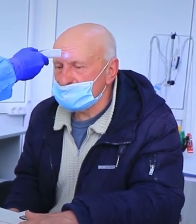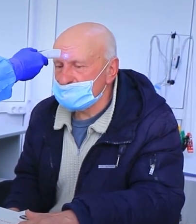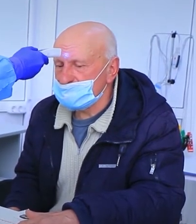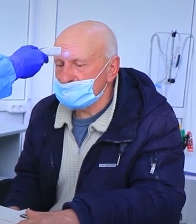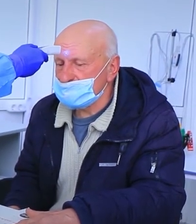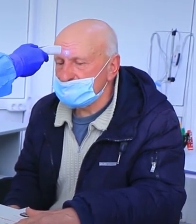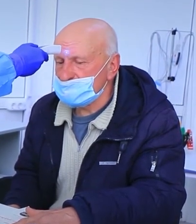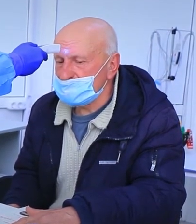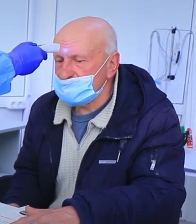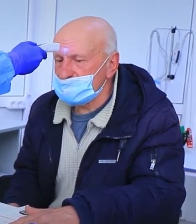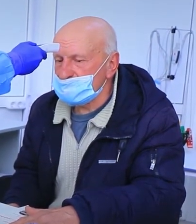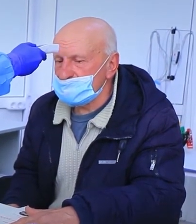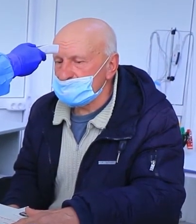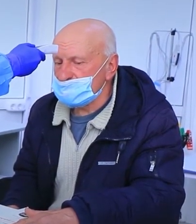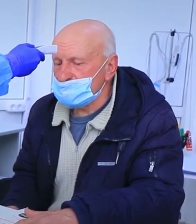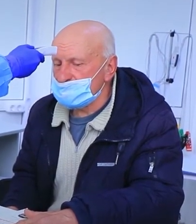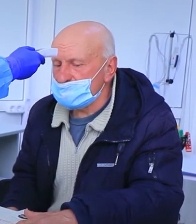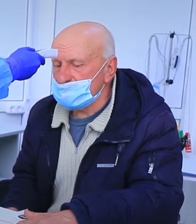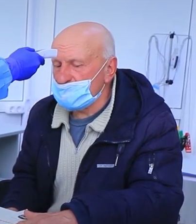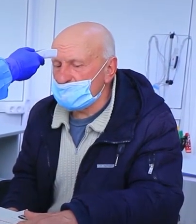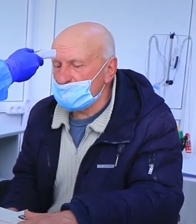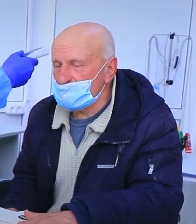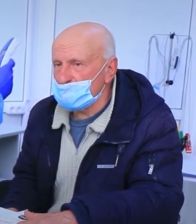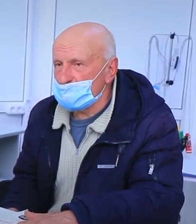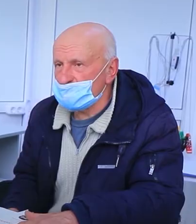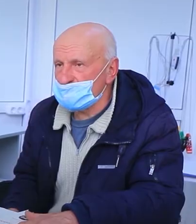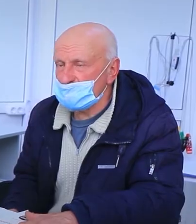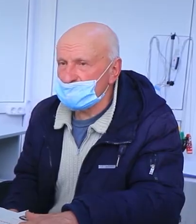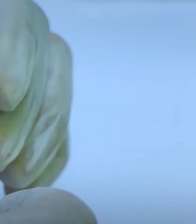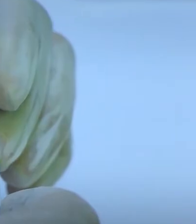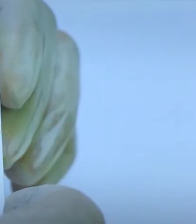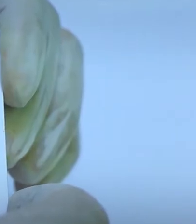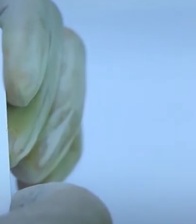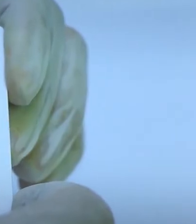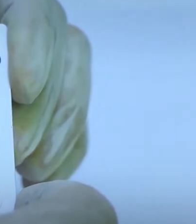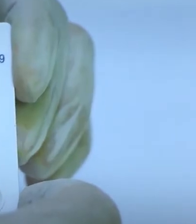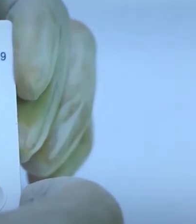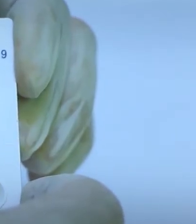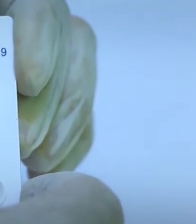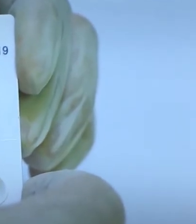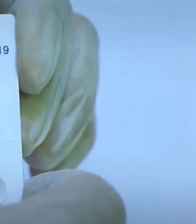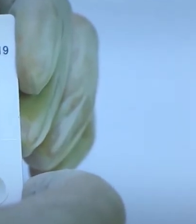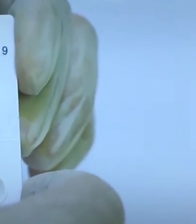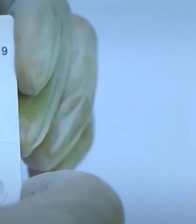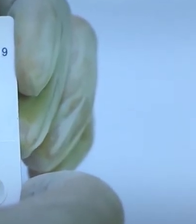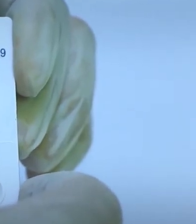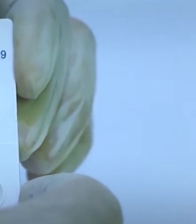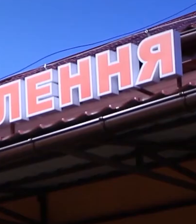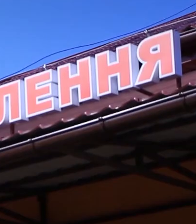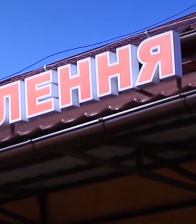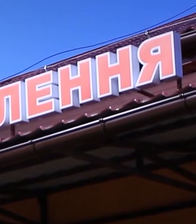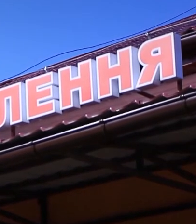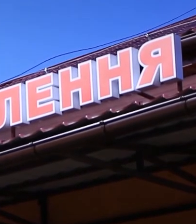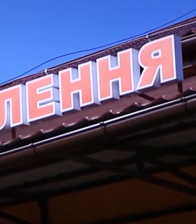находятся 144 пациента, 94 в тяжелом состоянии. Один подключен к аппарату ИВЛ. В